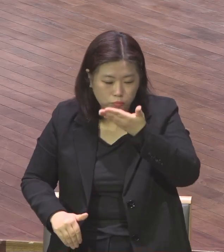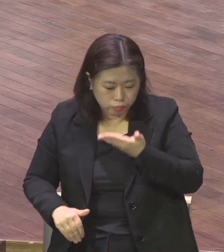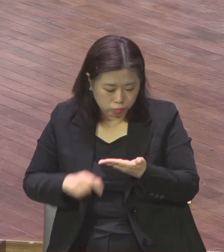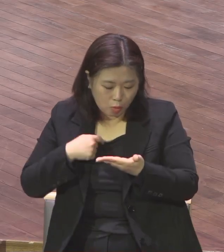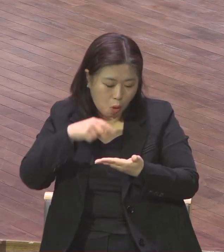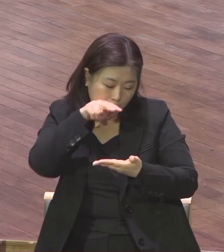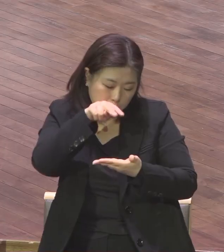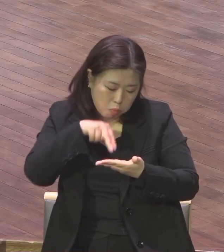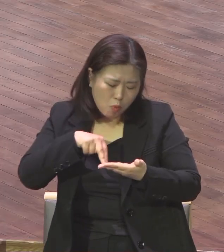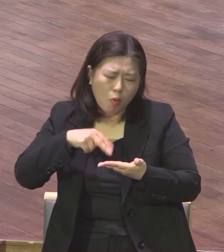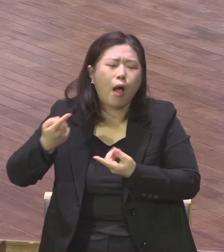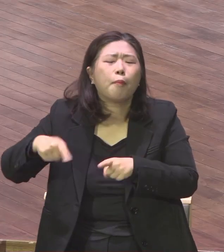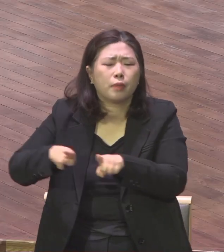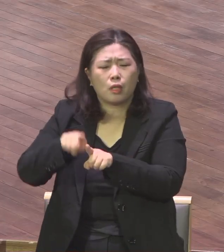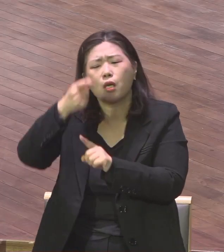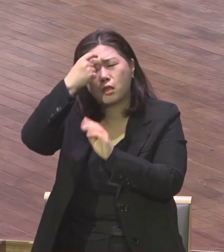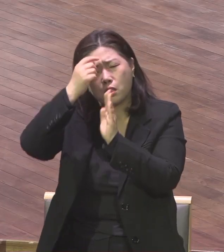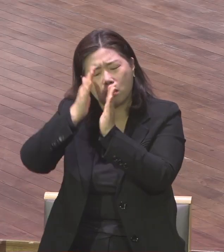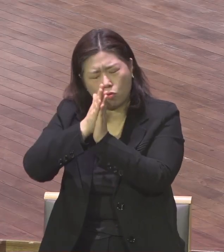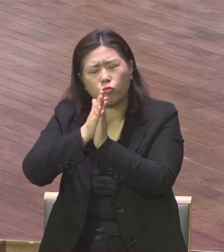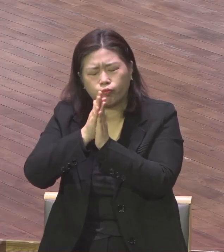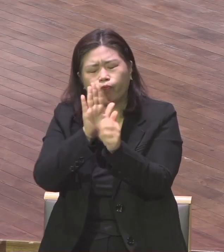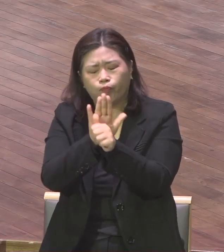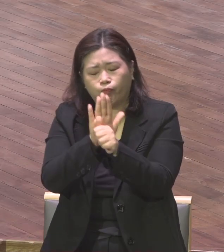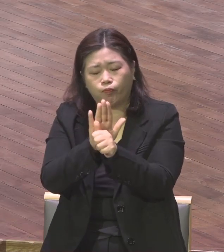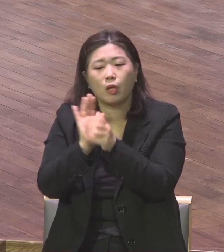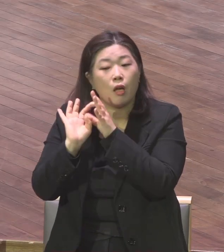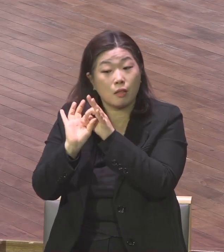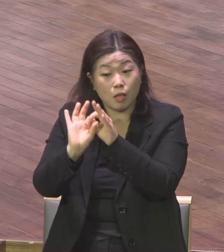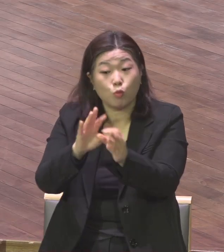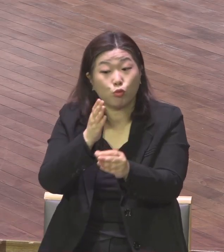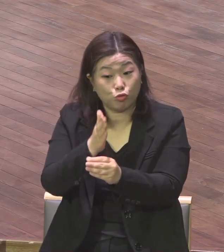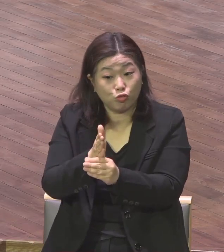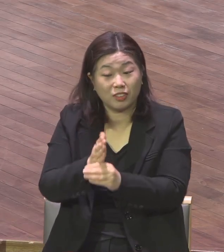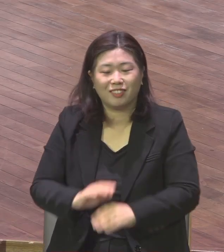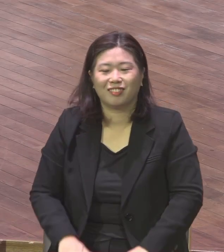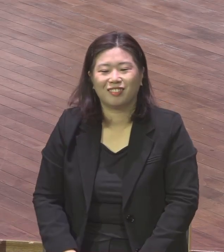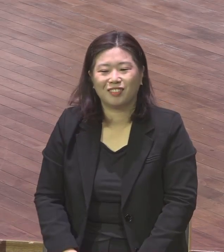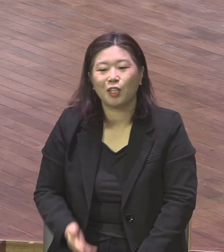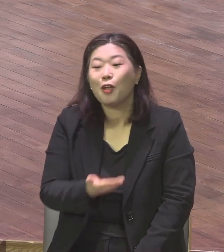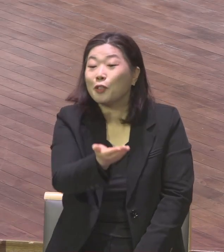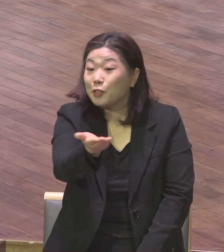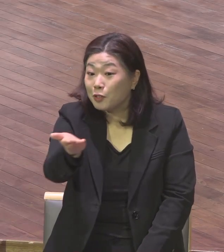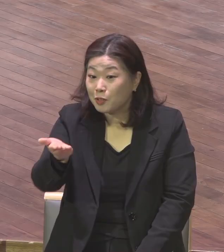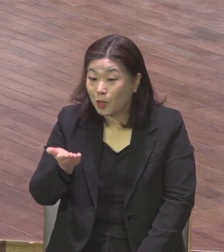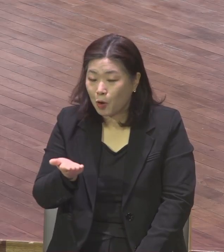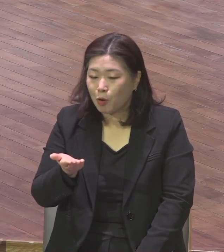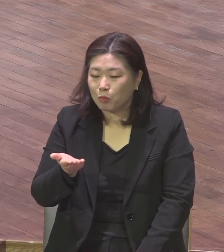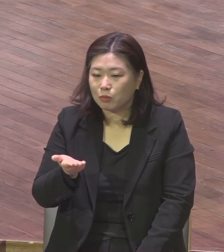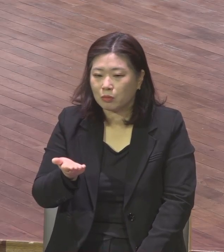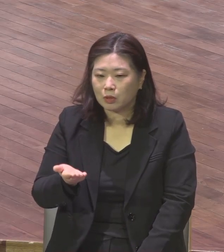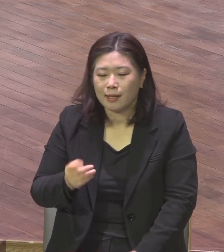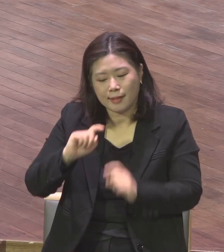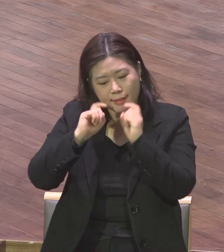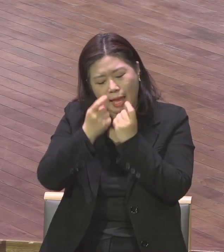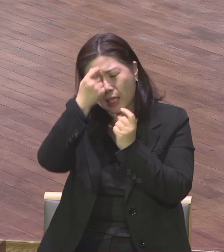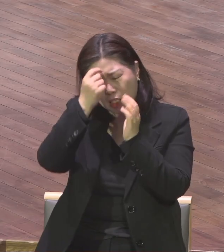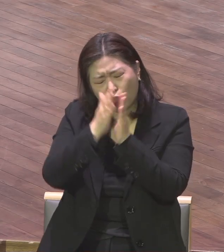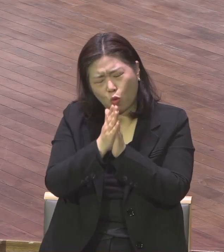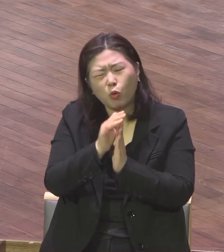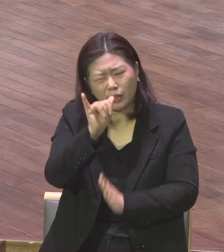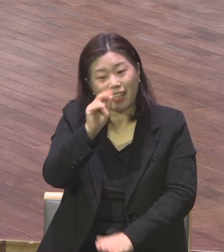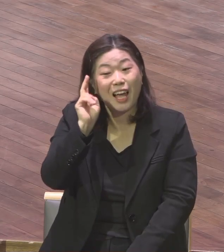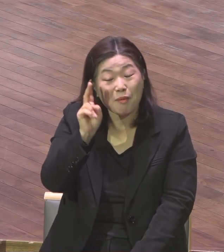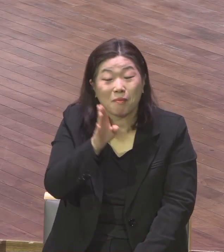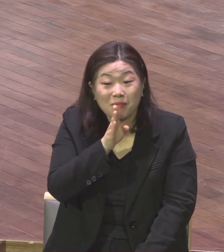그렇게 기도를 하지요. 여러분들이 하나님 앞에서 여러분 기도 개인적으로 하시겠지만은 힘들고